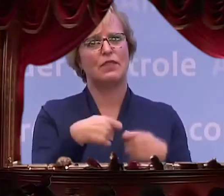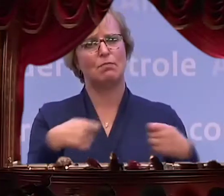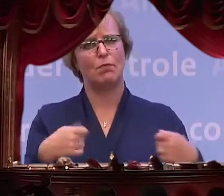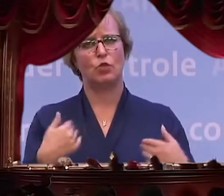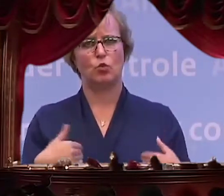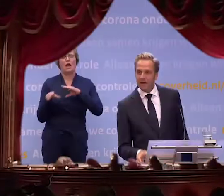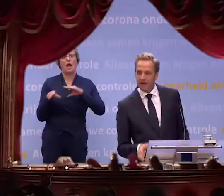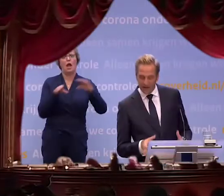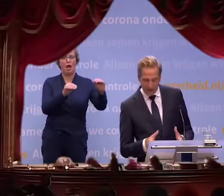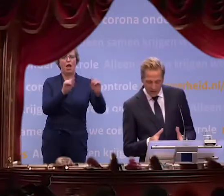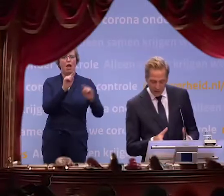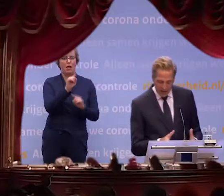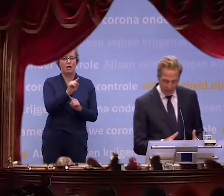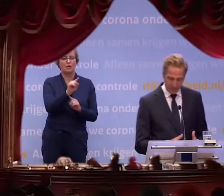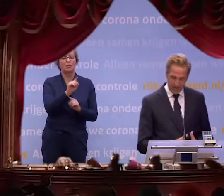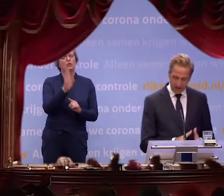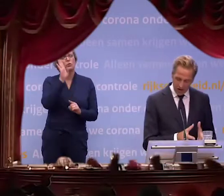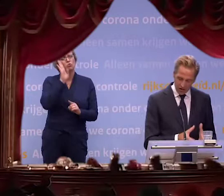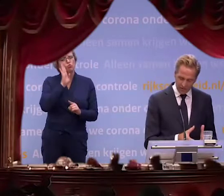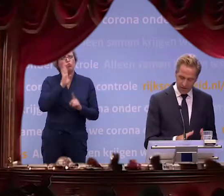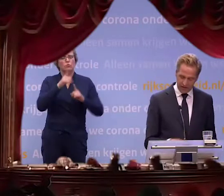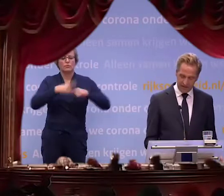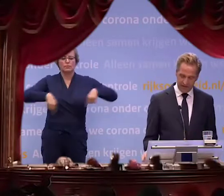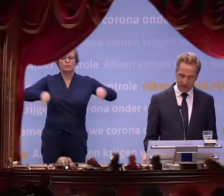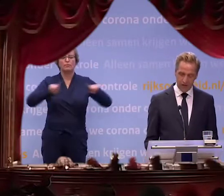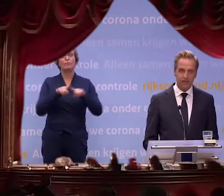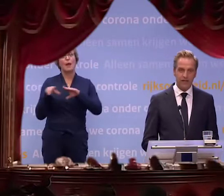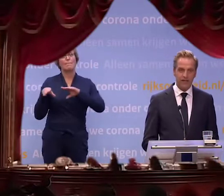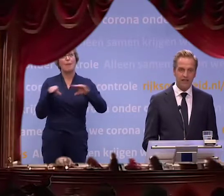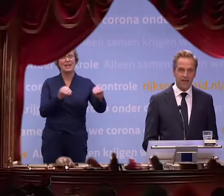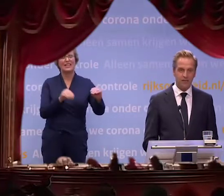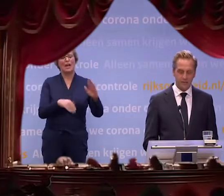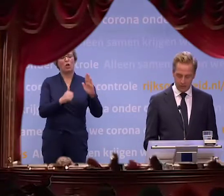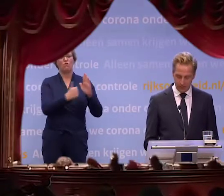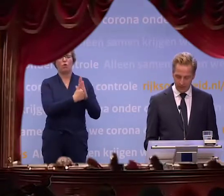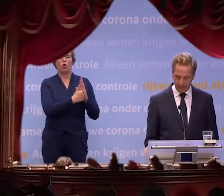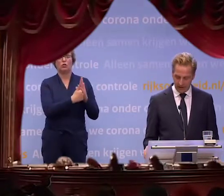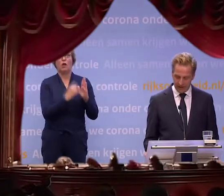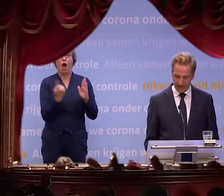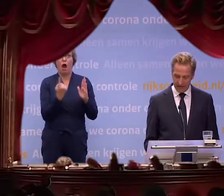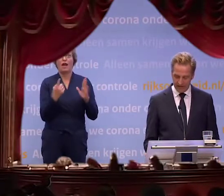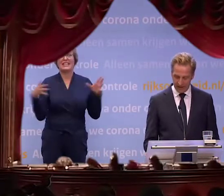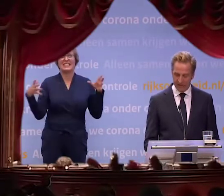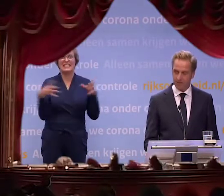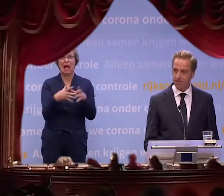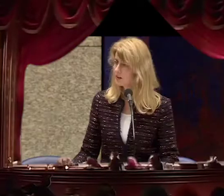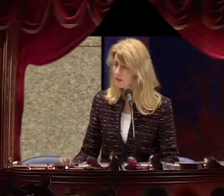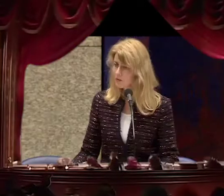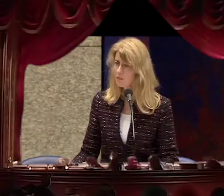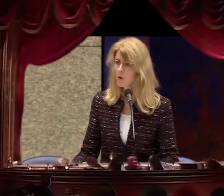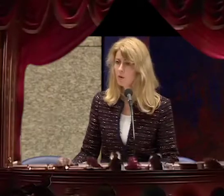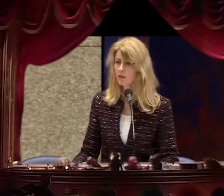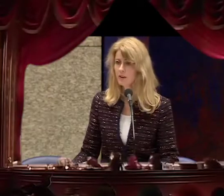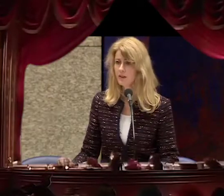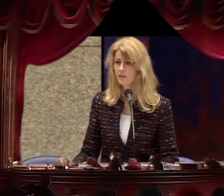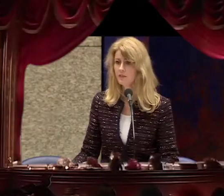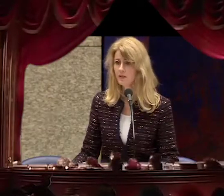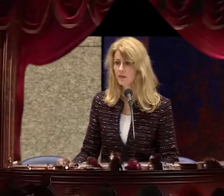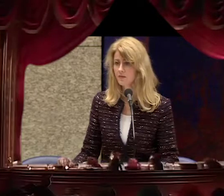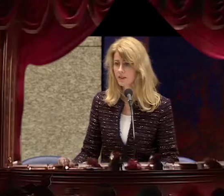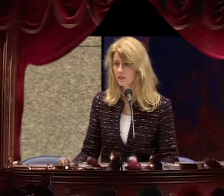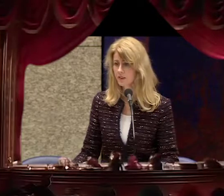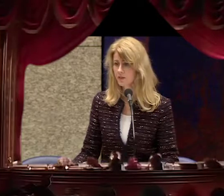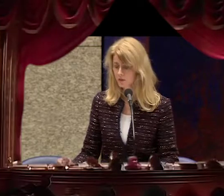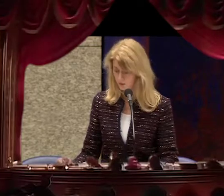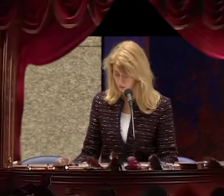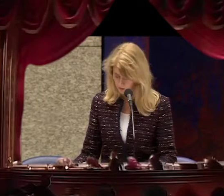mensen. Laten wij ons samen met al die maatregelen houden. Want alleen samen kunnen we dat wij keren. In nieuwe mogelijkheden die